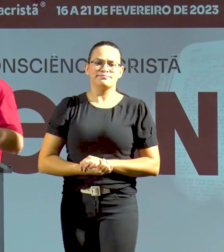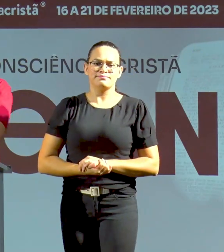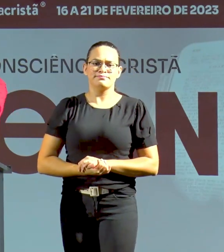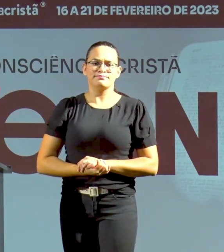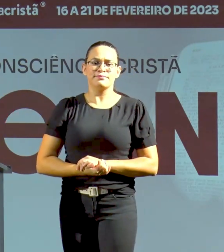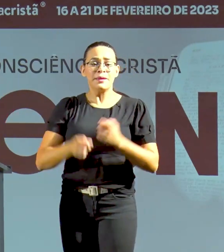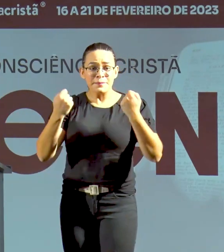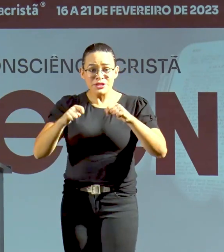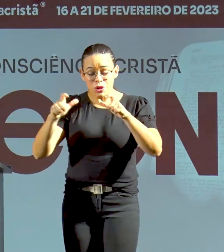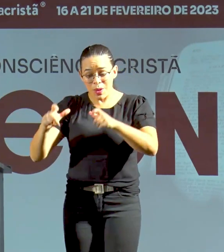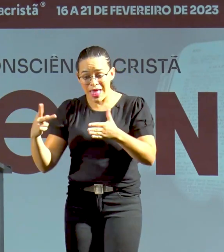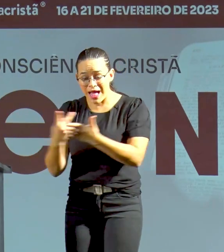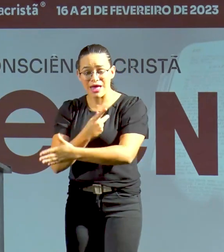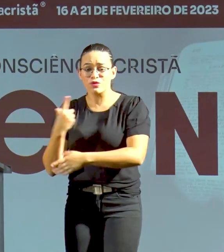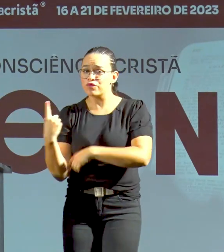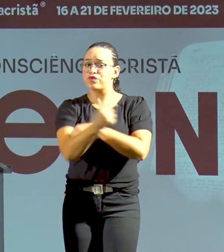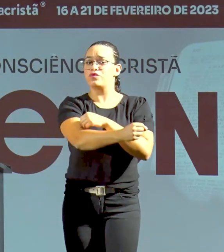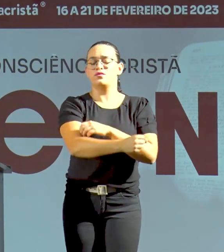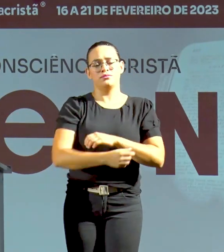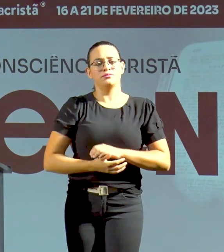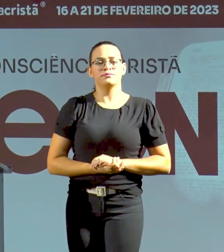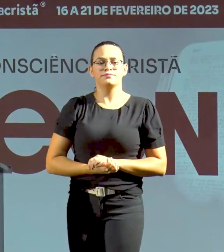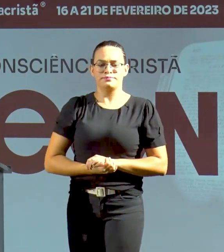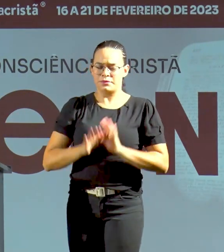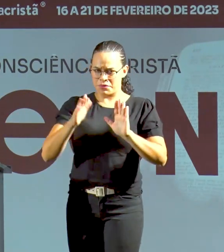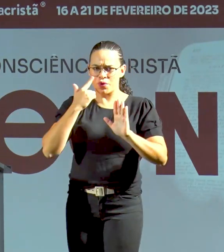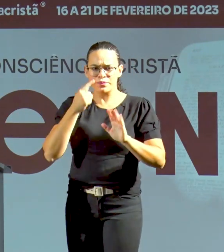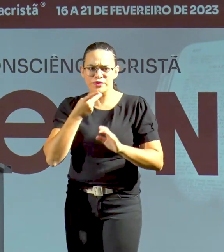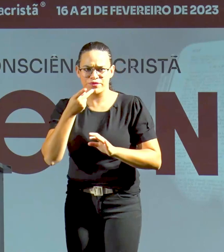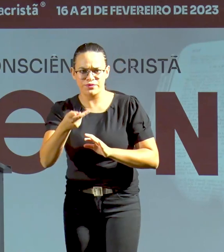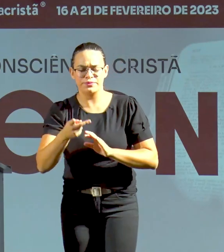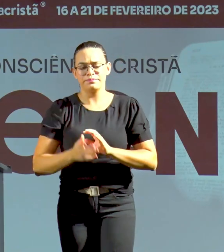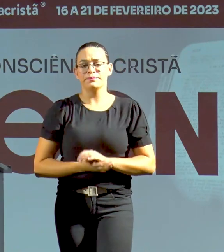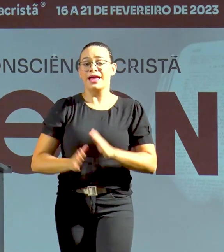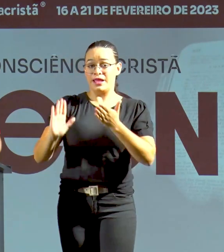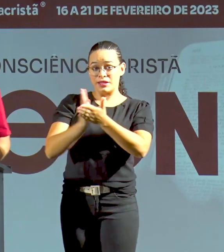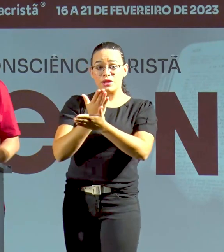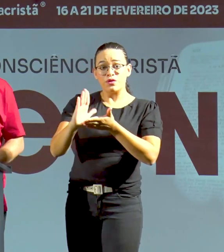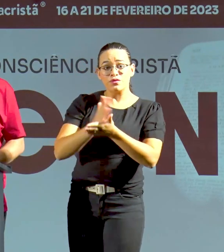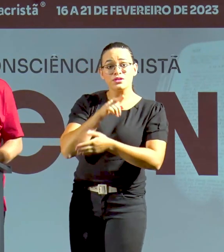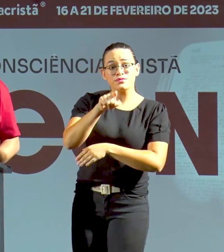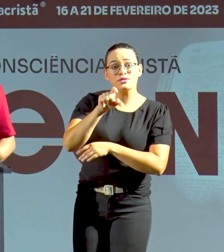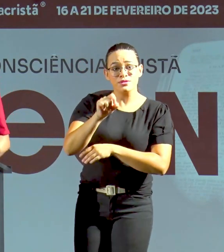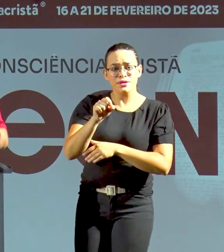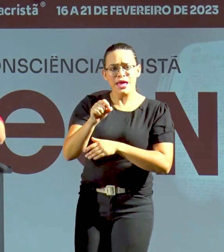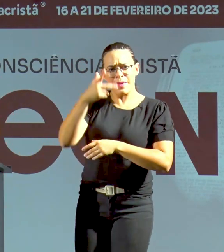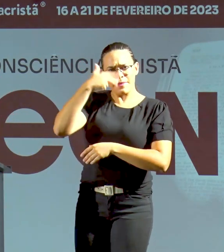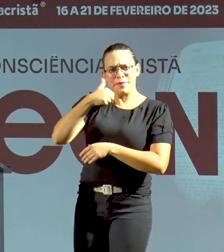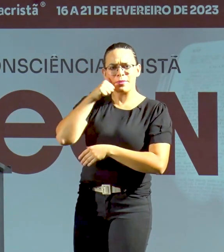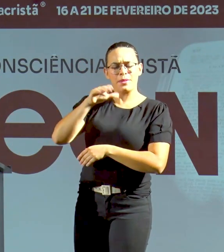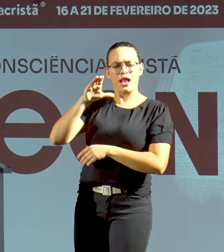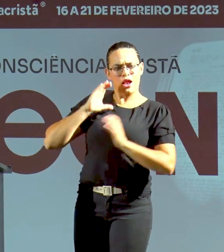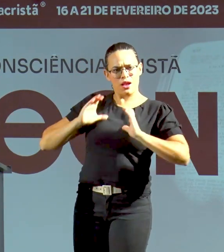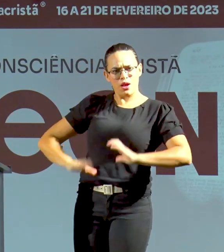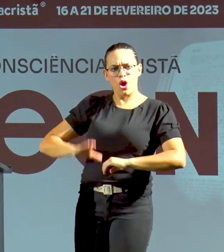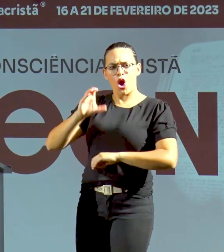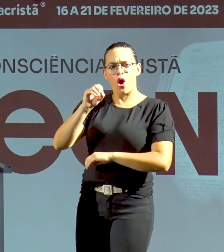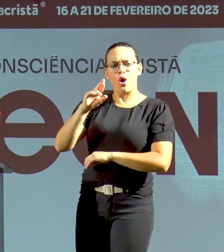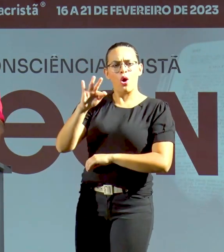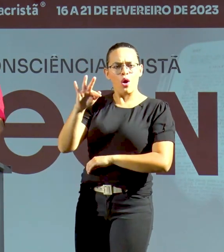deixa eu dizer uma coisa para você talvez você não seja Órfã mas vocês